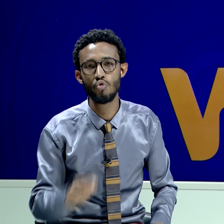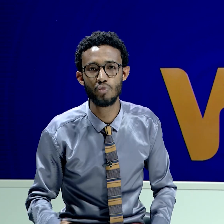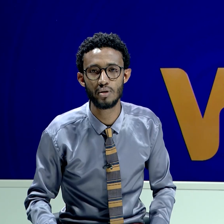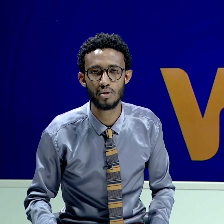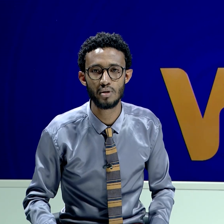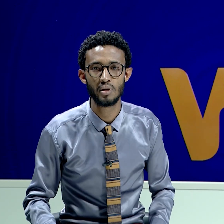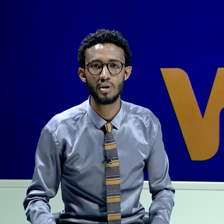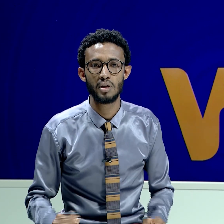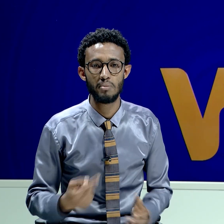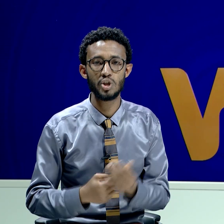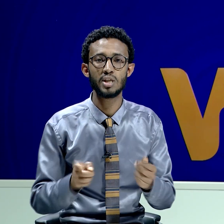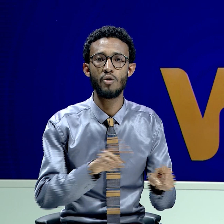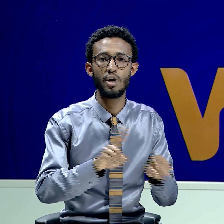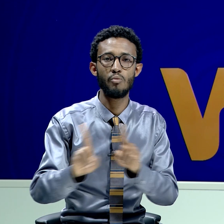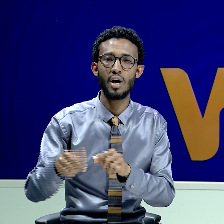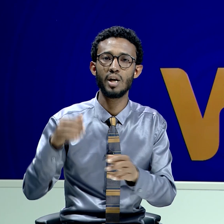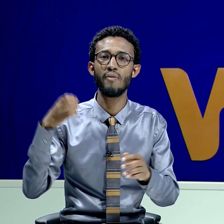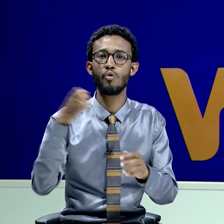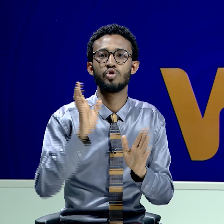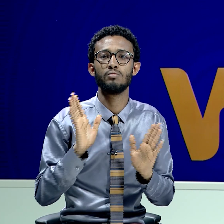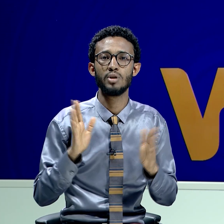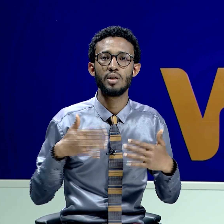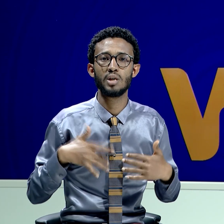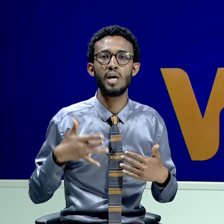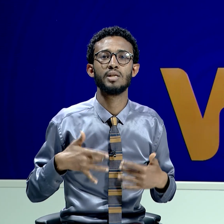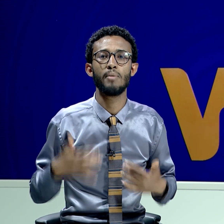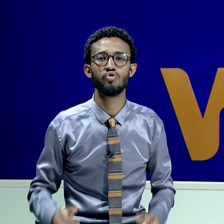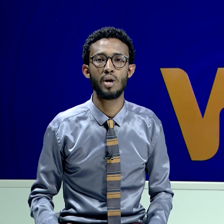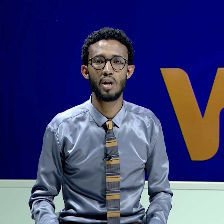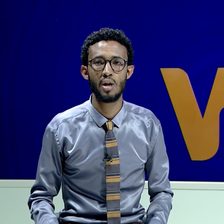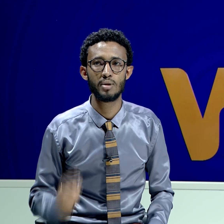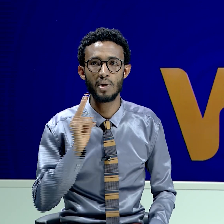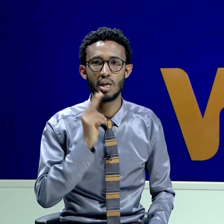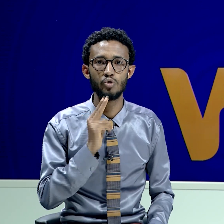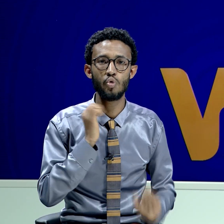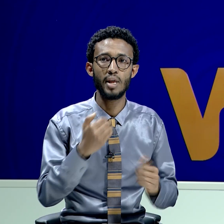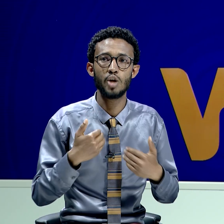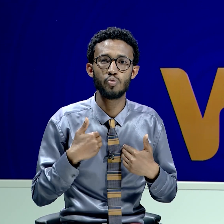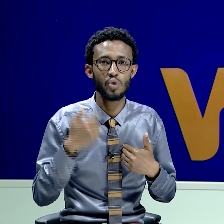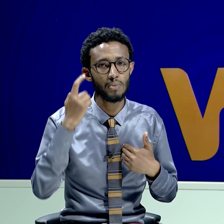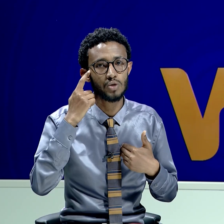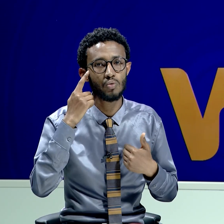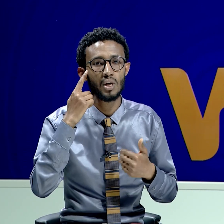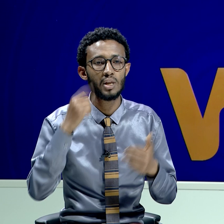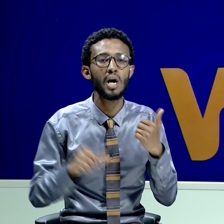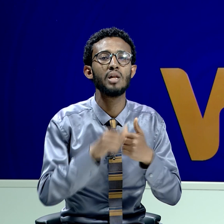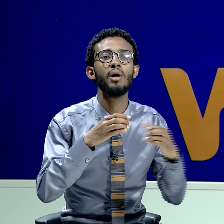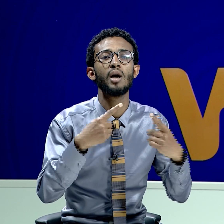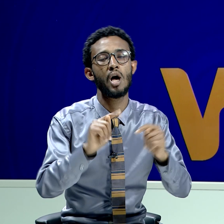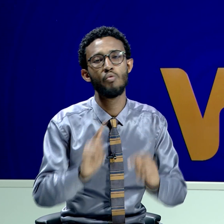የሚሆኑት ብቻ ሳይሆን ደግሞ ደፋሮቹም ስጋት ይሰማቸዋል። መስማት ሰናቸው ወታላችሁ ብሎ ስመሱ ጥቃት ለማድረግ